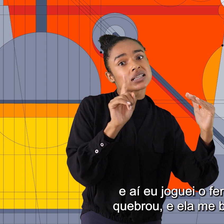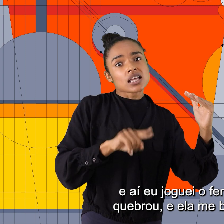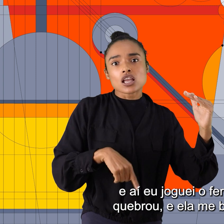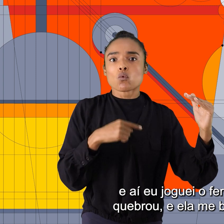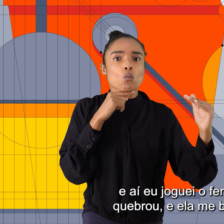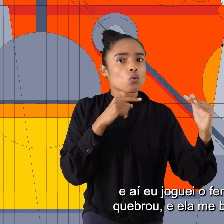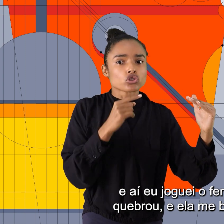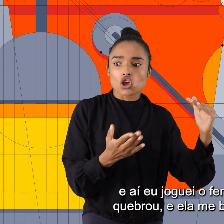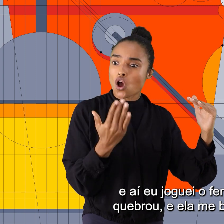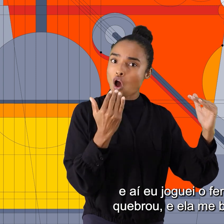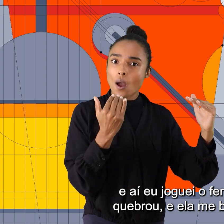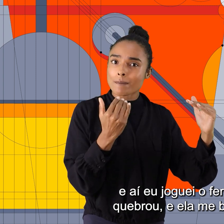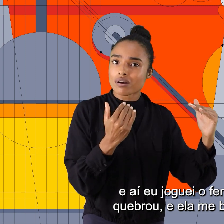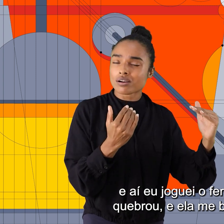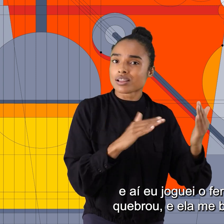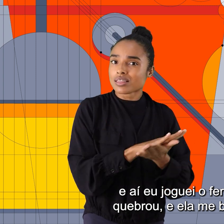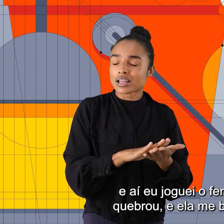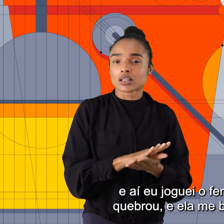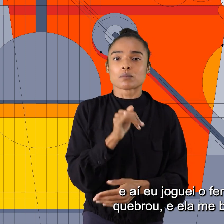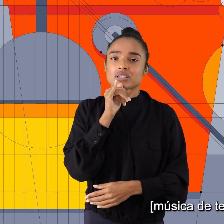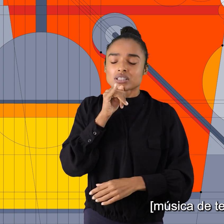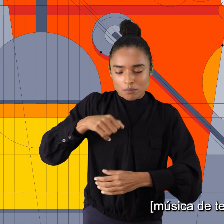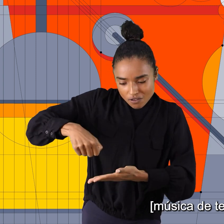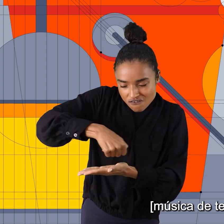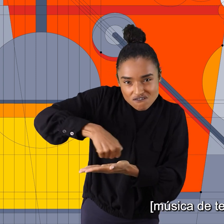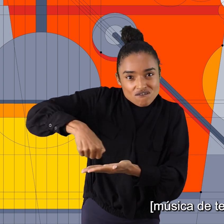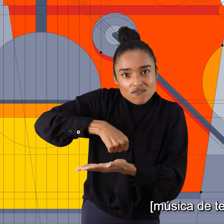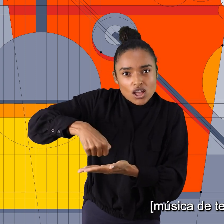eu joguei o ferro no chão, quebrou, e ela me botou na rua.